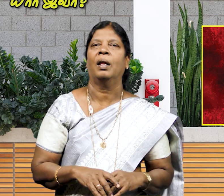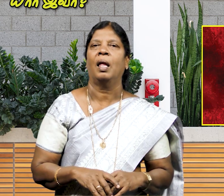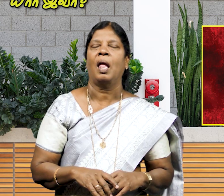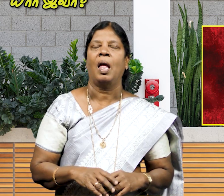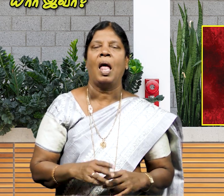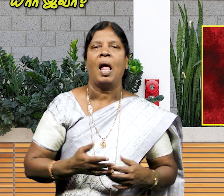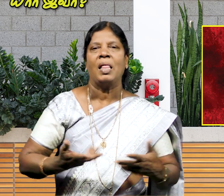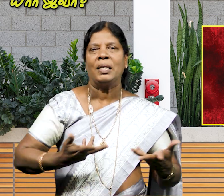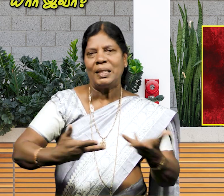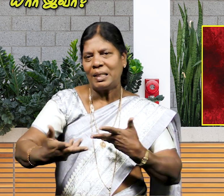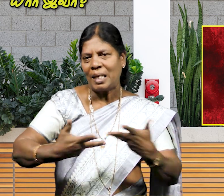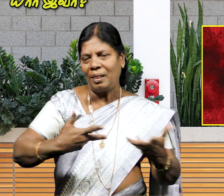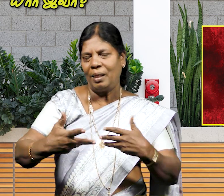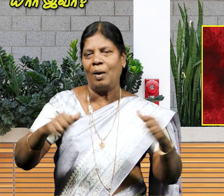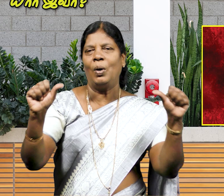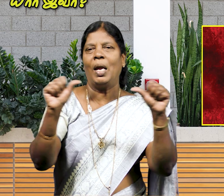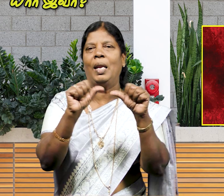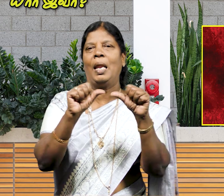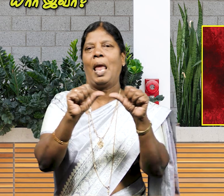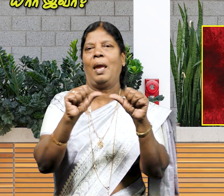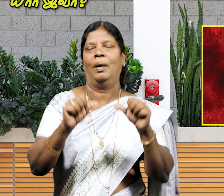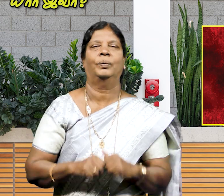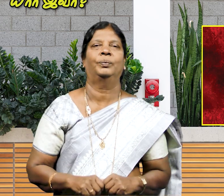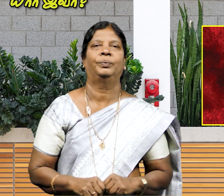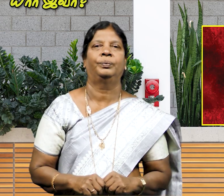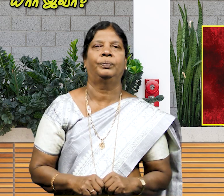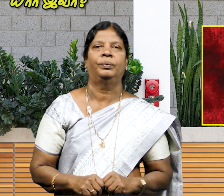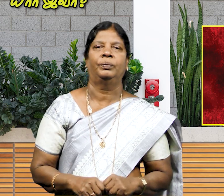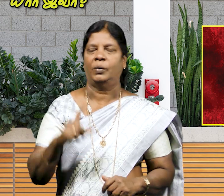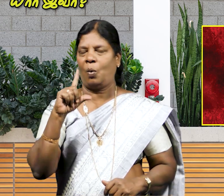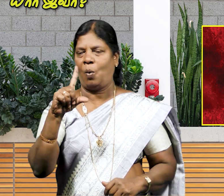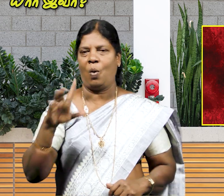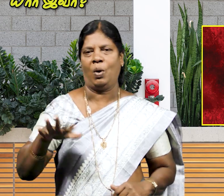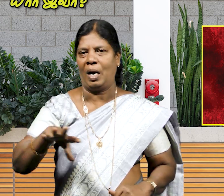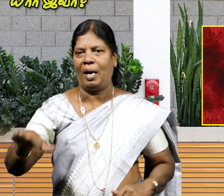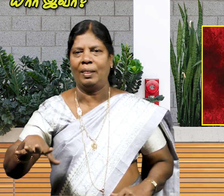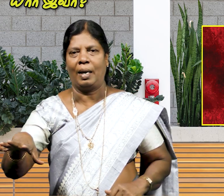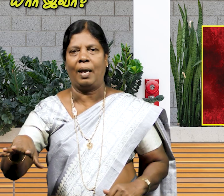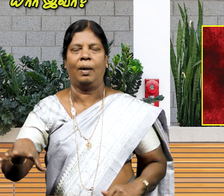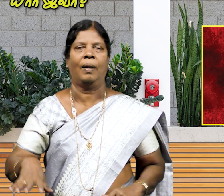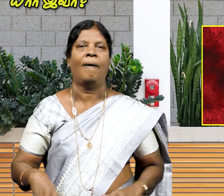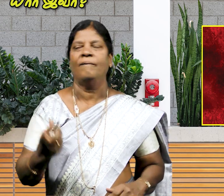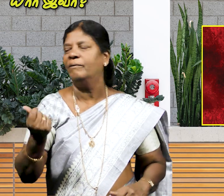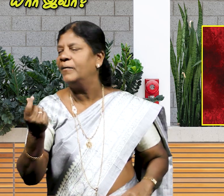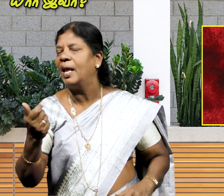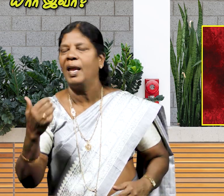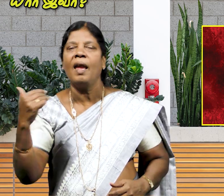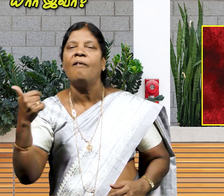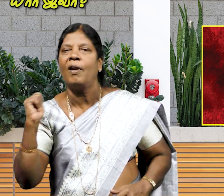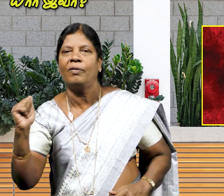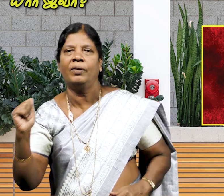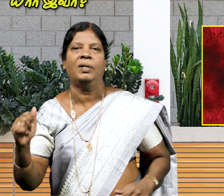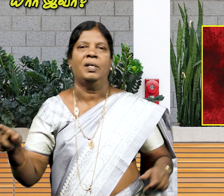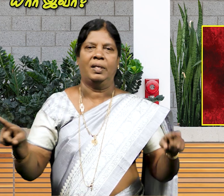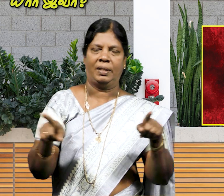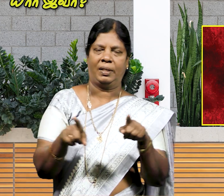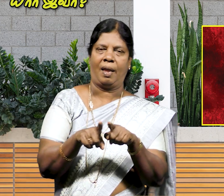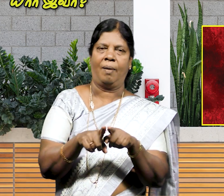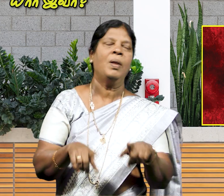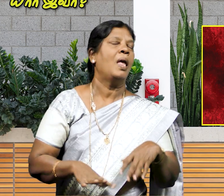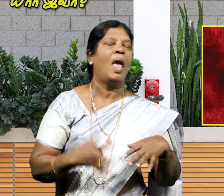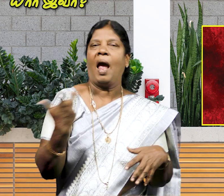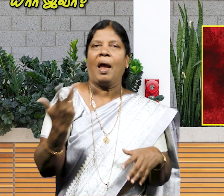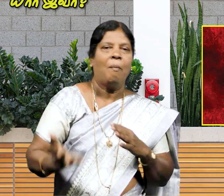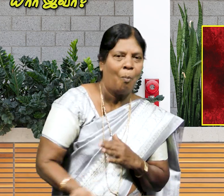அதில் ஒன்றுதான் சந்தை நிலவரங்கள். ஒரு இடத்தில் உள்ள விலை